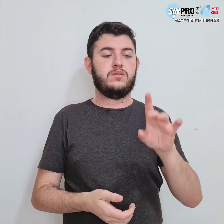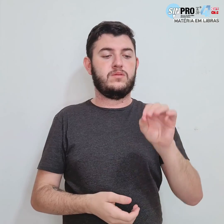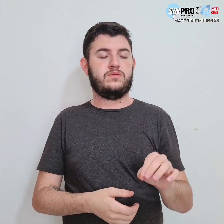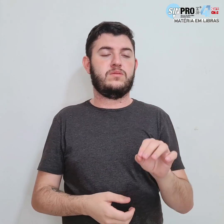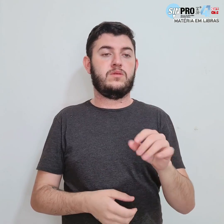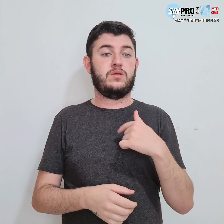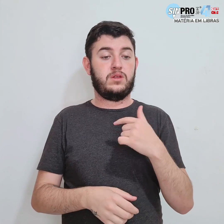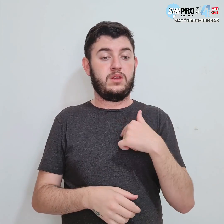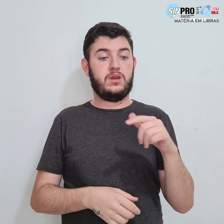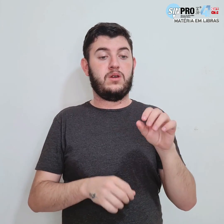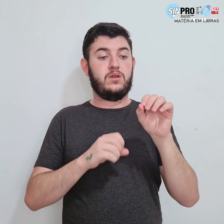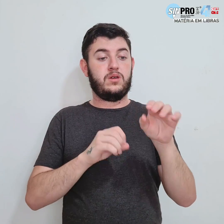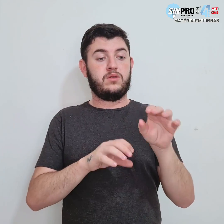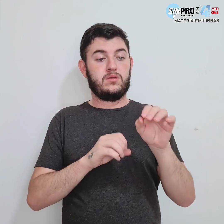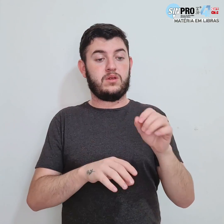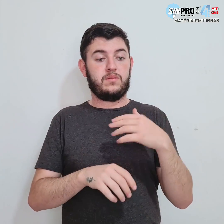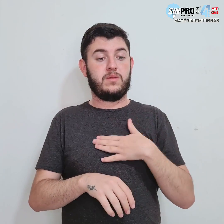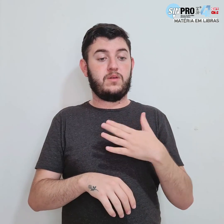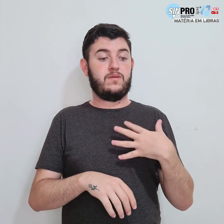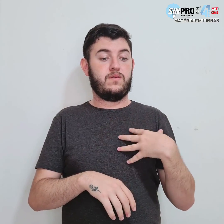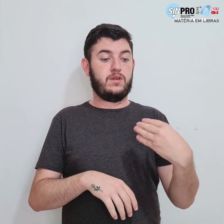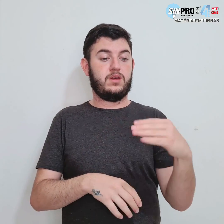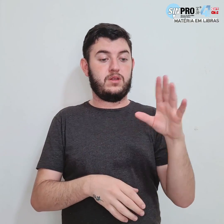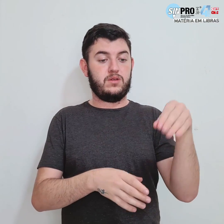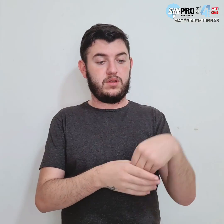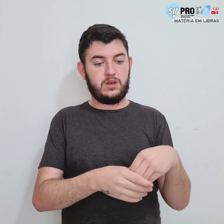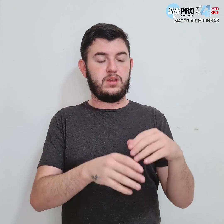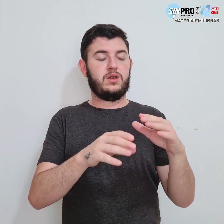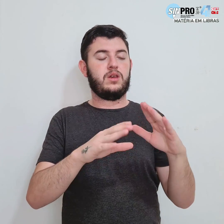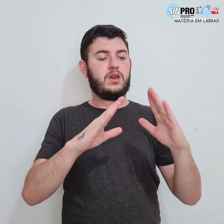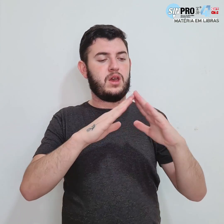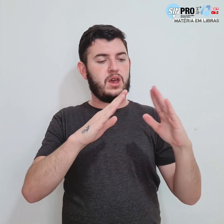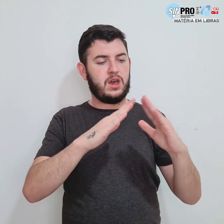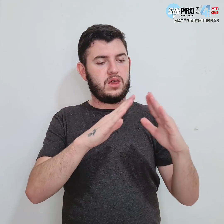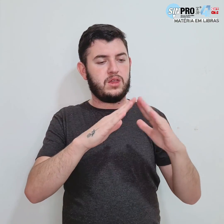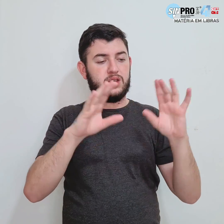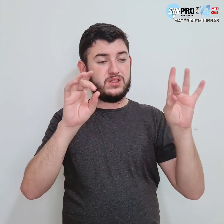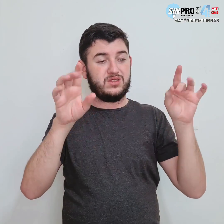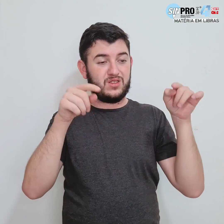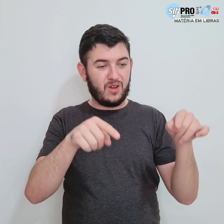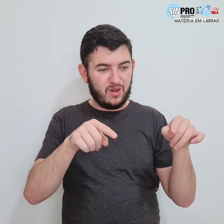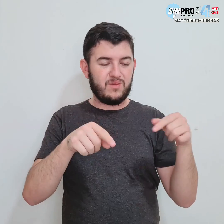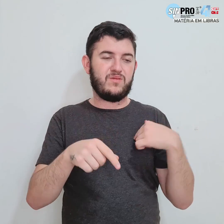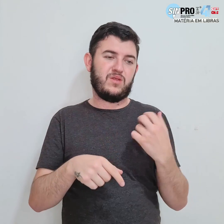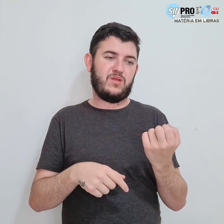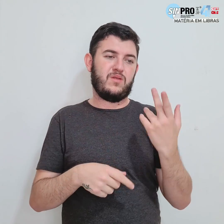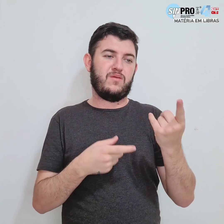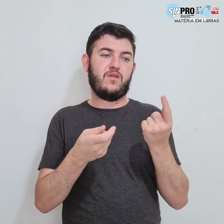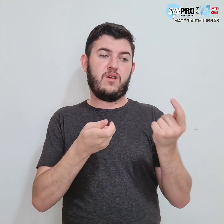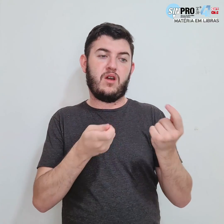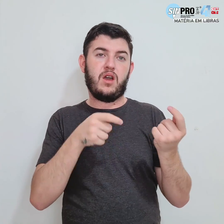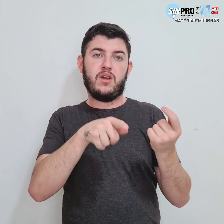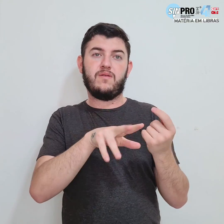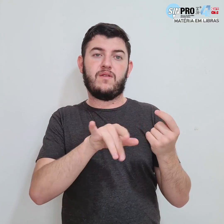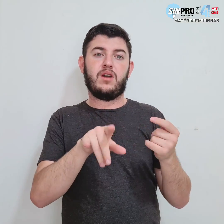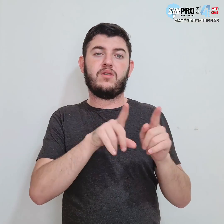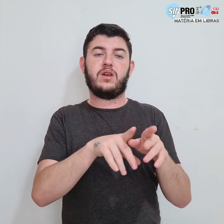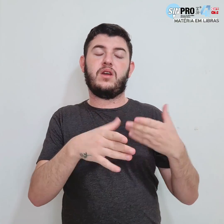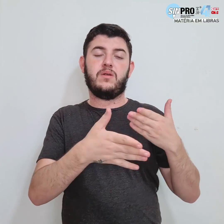se for optar para educar meu filho somente no espaço familiar, restrito à minha casa, eu limito esse sujeito a ter mais acesso